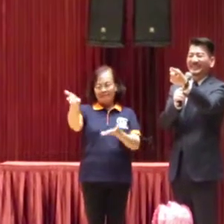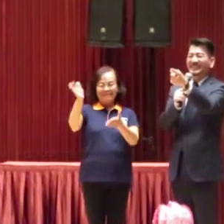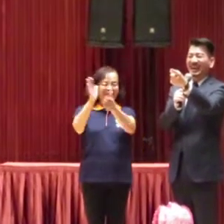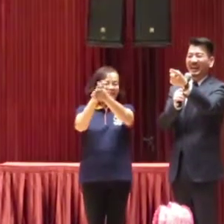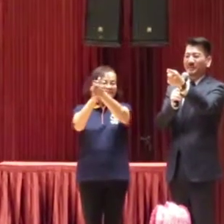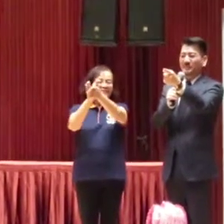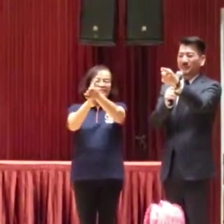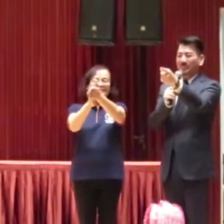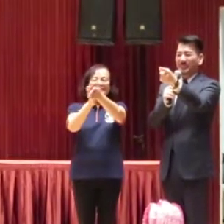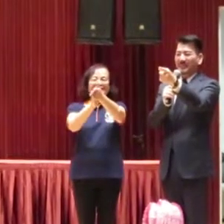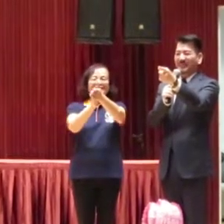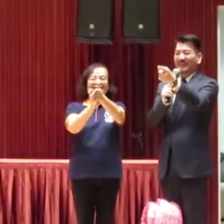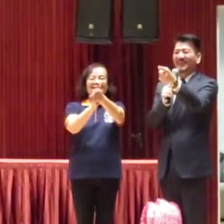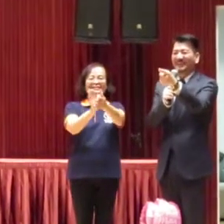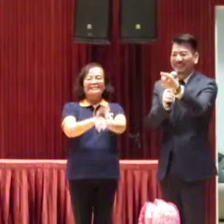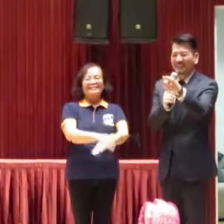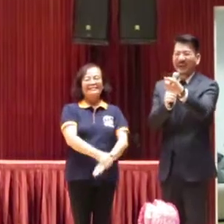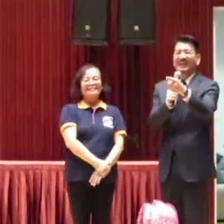堆，谢谢。